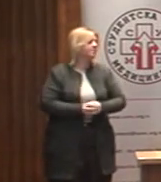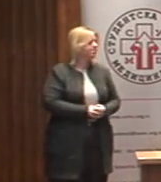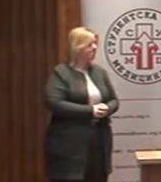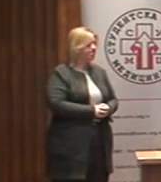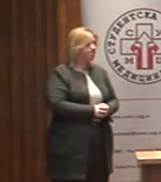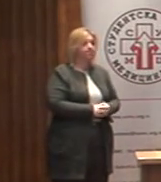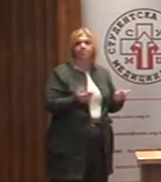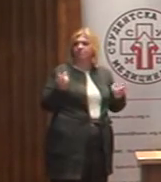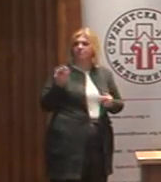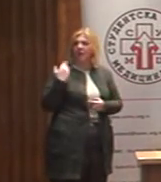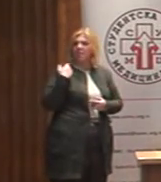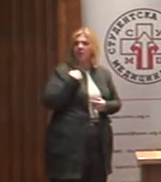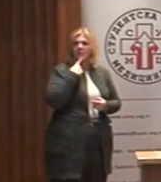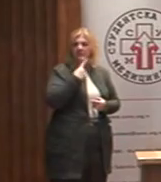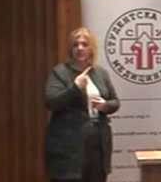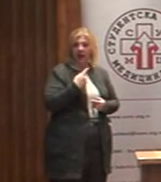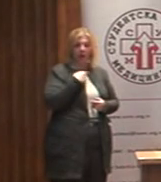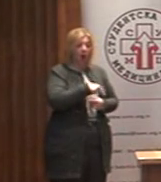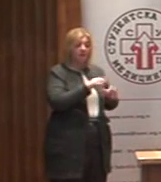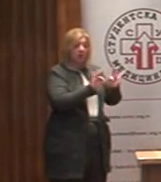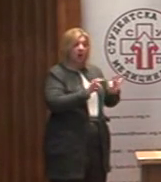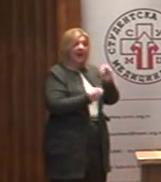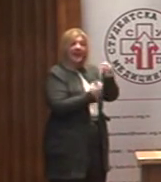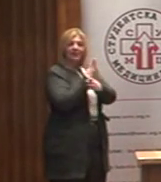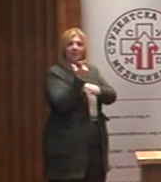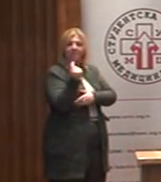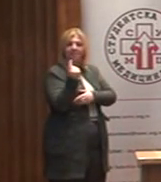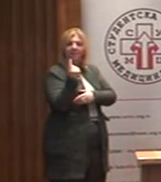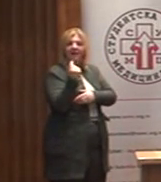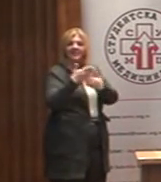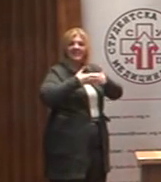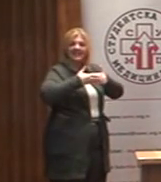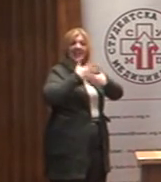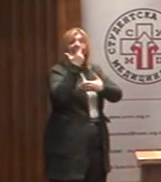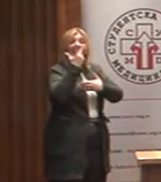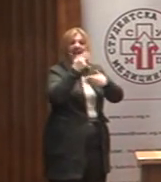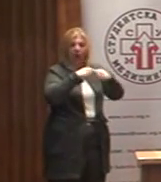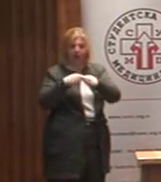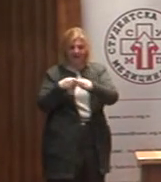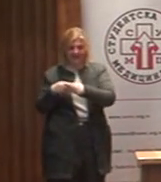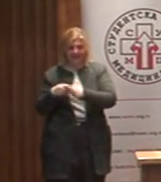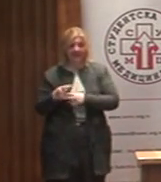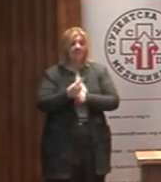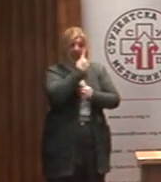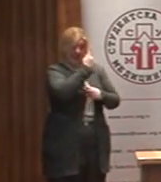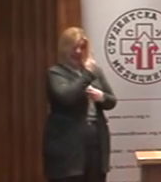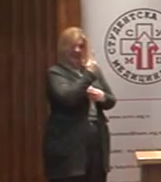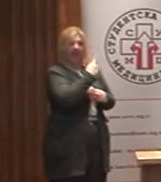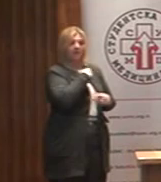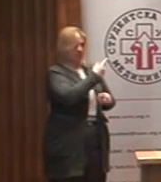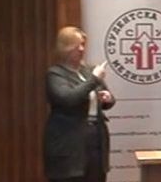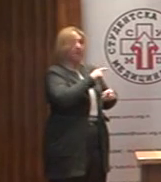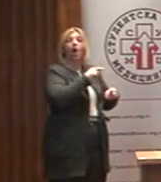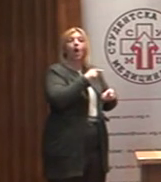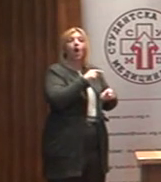Kao što smo malo pre rekli, znači ovaj projekat je nastao kroz partnersku saradnju tri organizacije. Jedna od tih organizacija je upravo Studentska